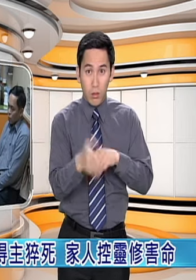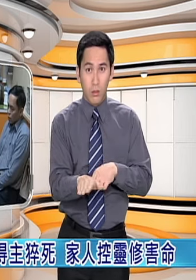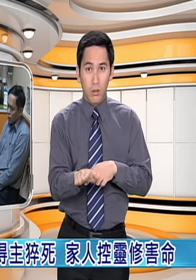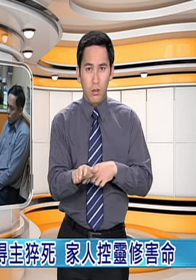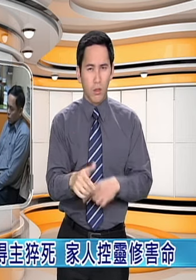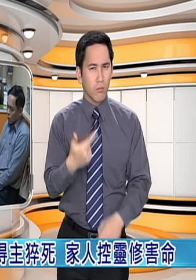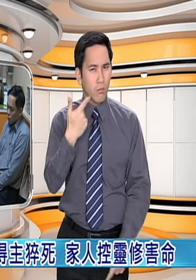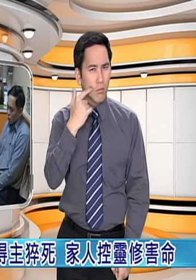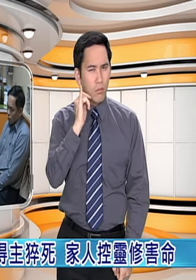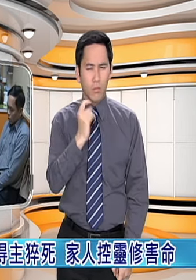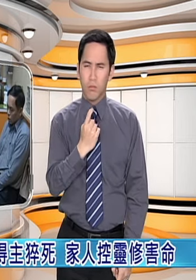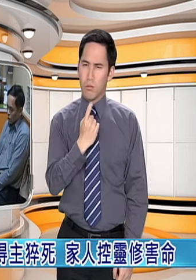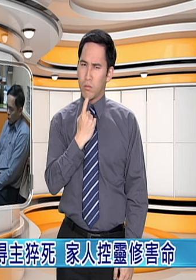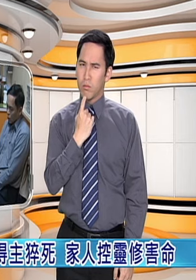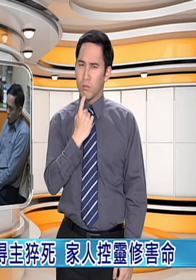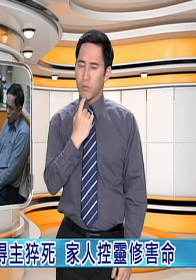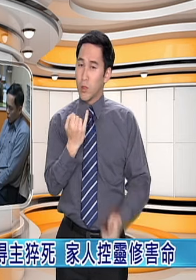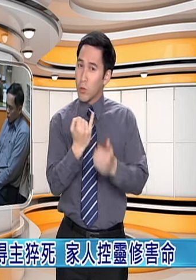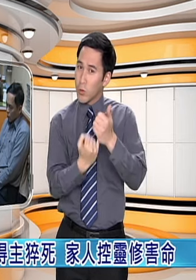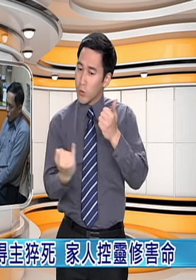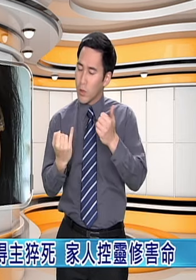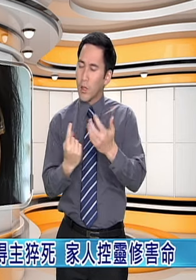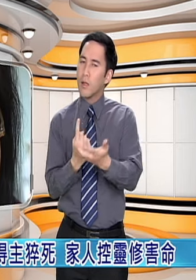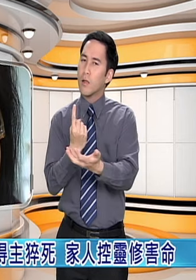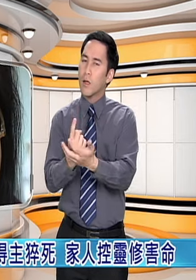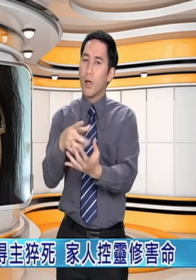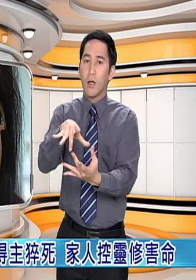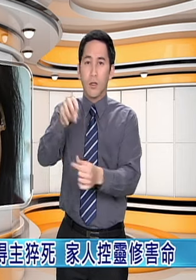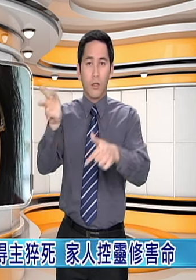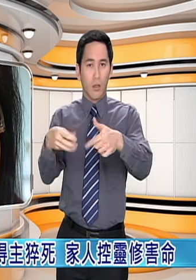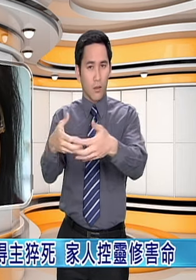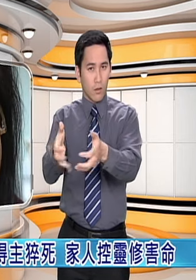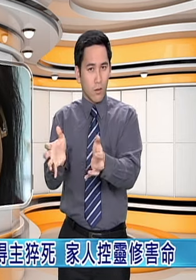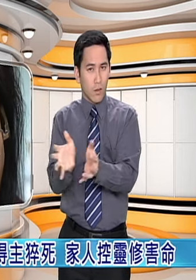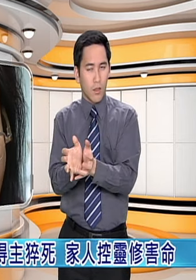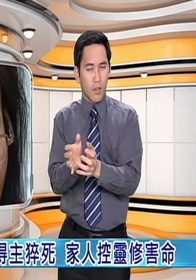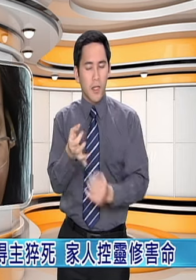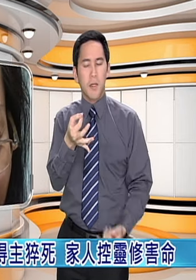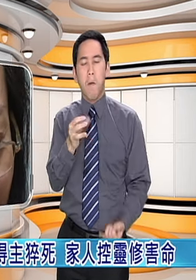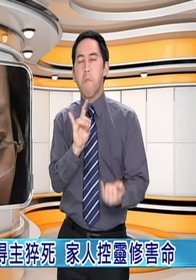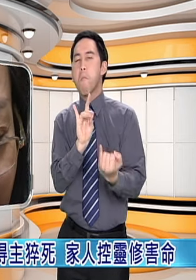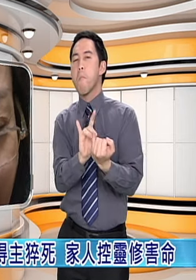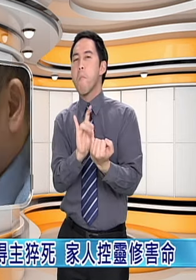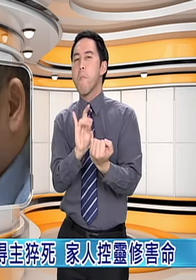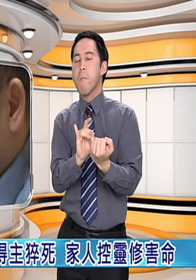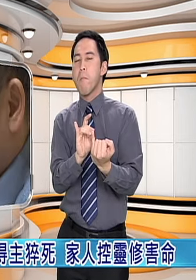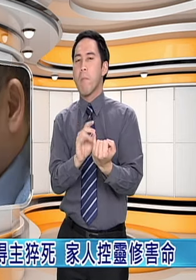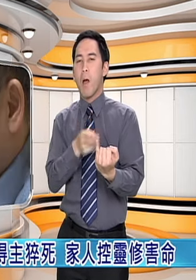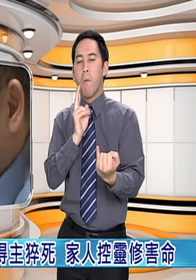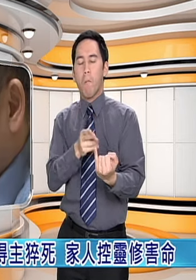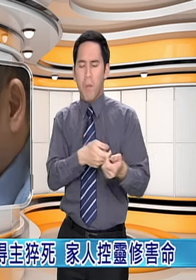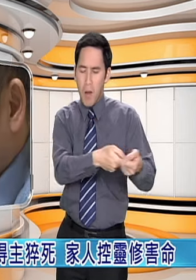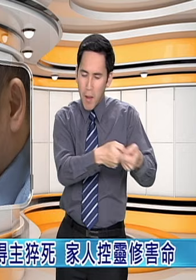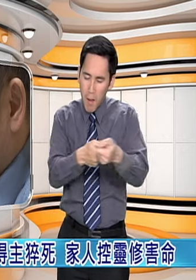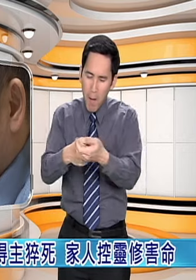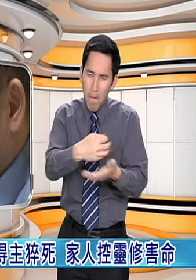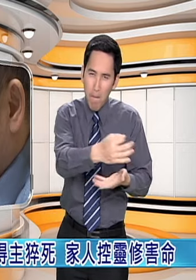二突然猝死。庄敬杰的家人就质疑，女儿参加灵修团体遭到